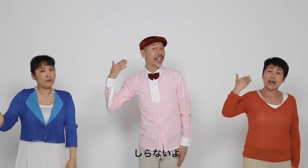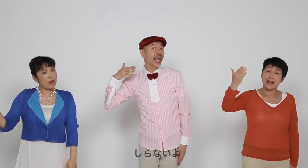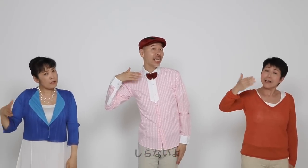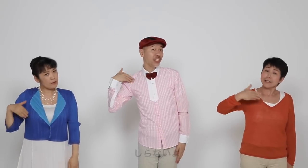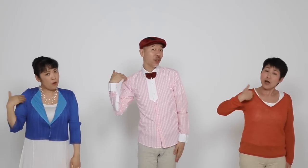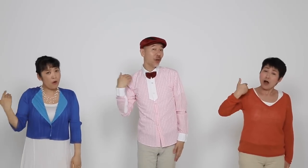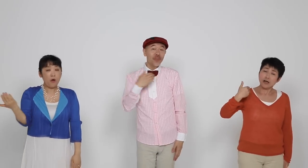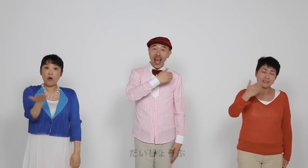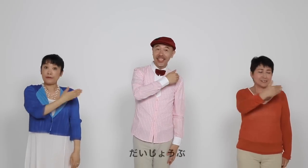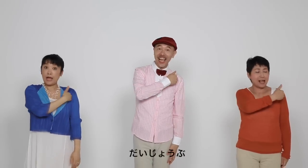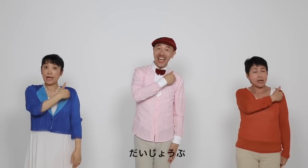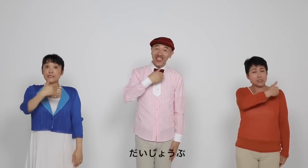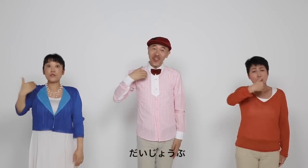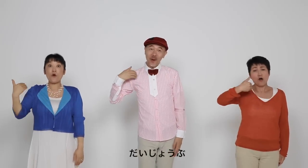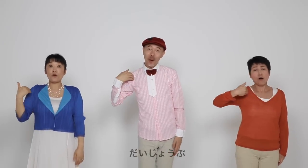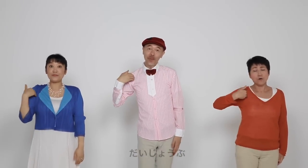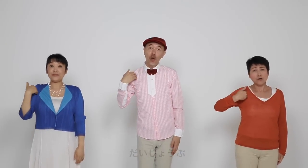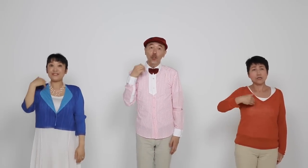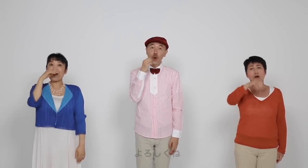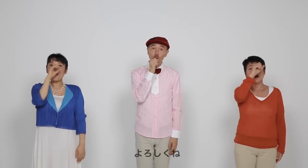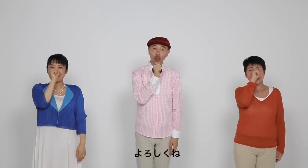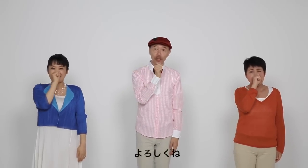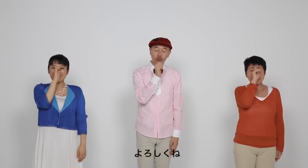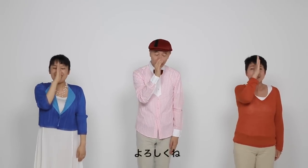ないよ、大丈夫、よろしくね。